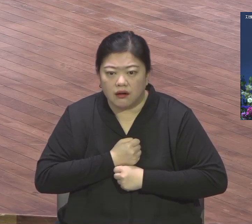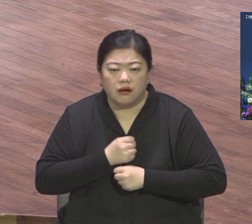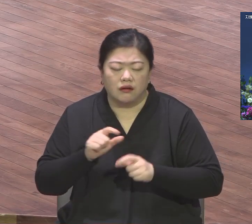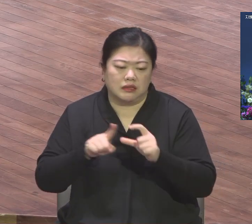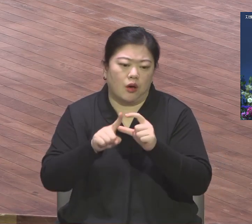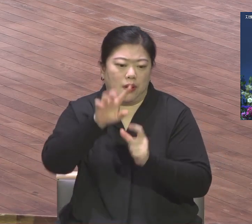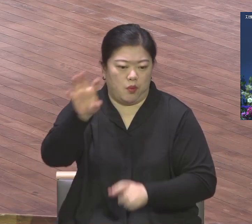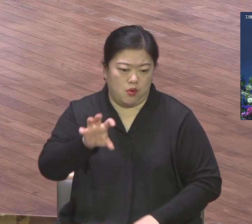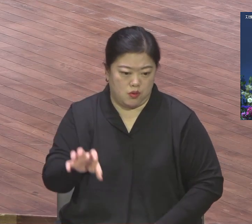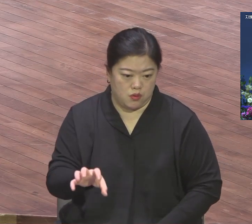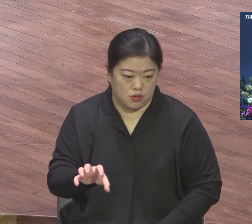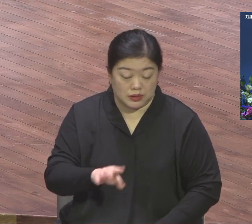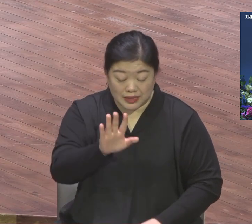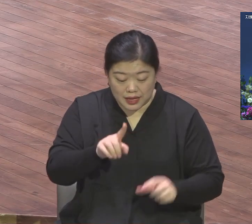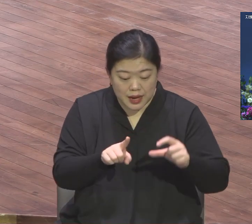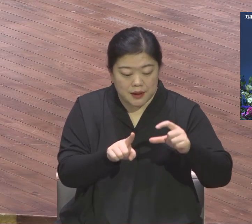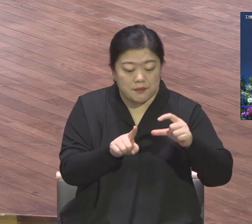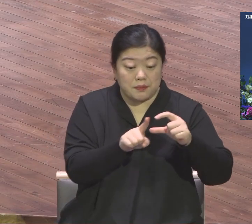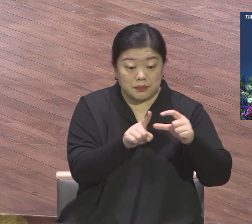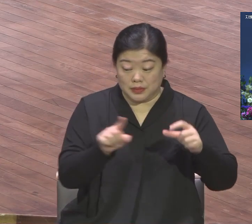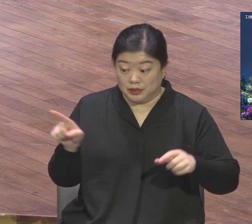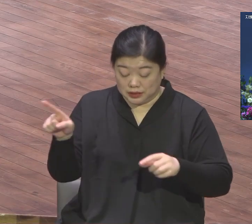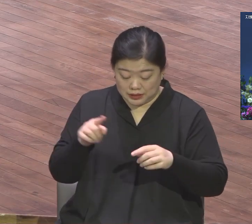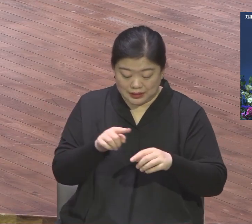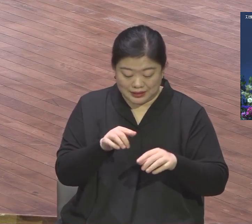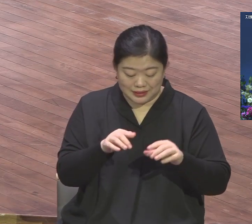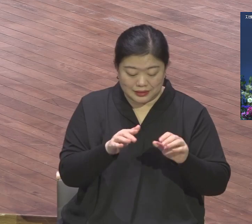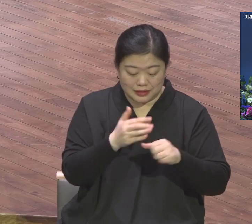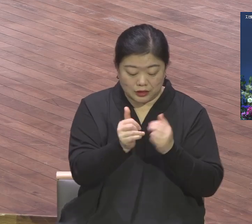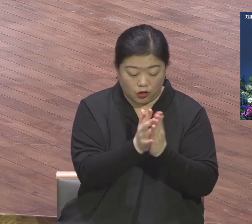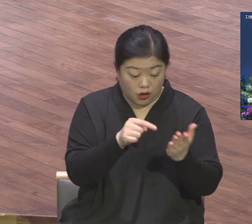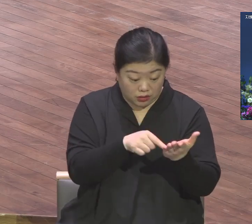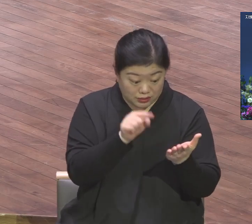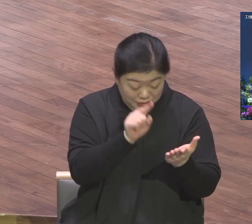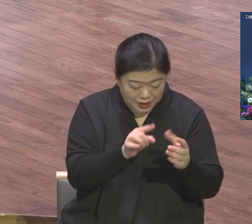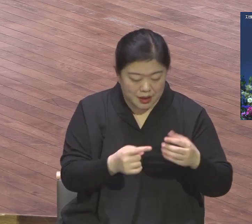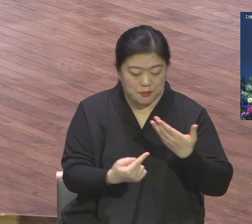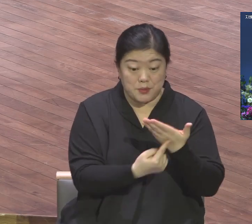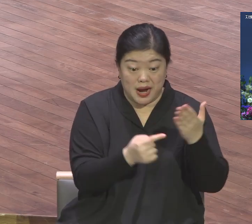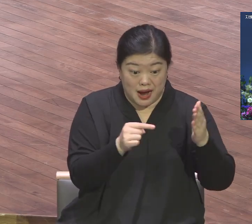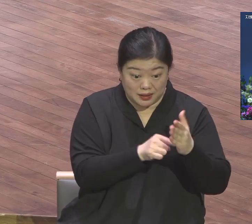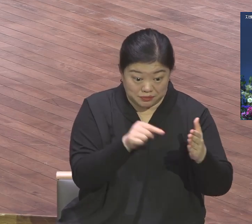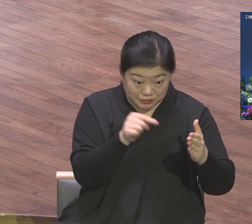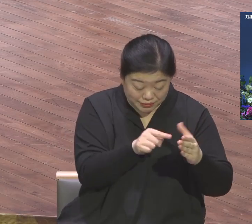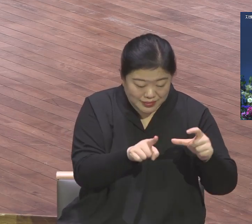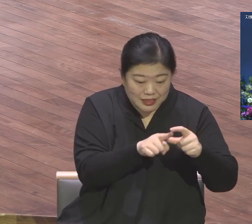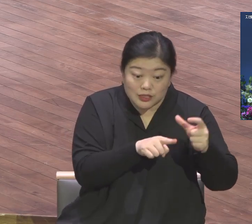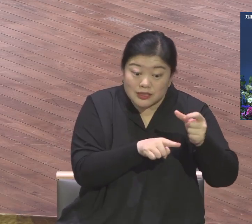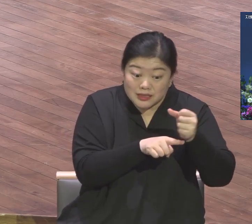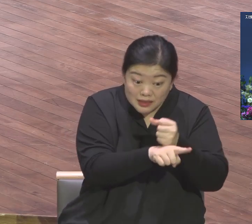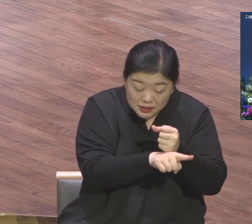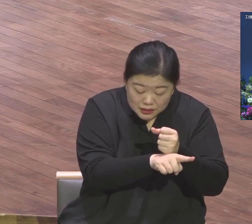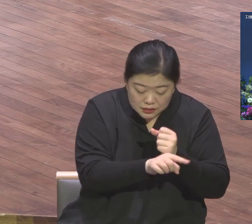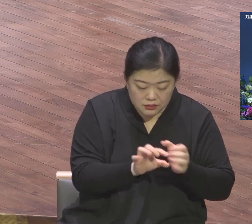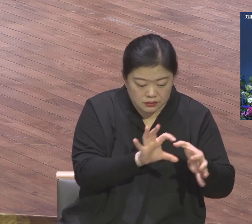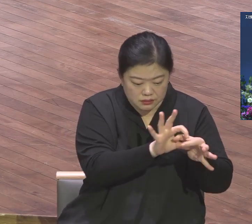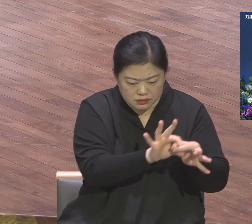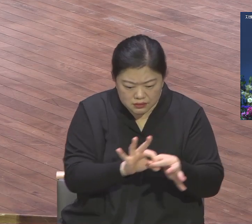레브. 인간의 내면을 총체적으로 지칭하는 것인데 지정의를 포함해서